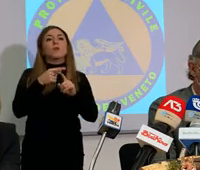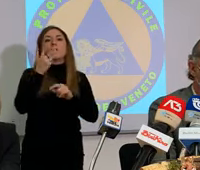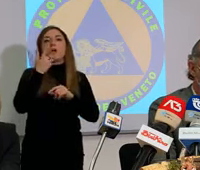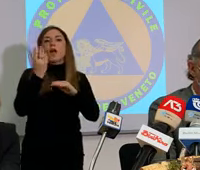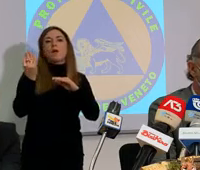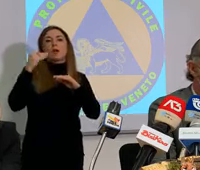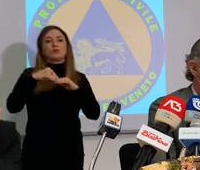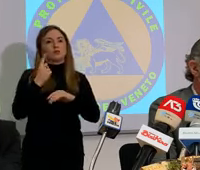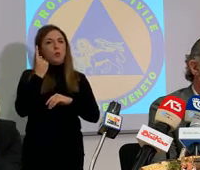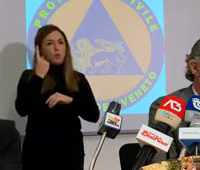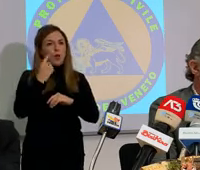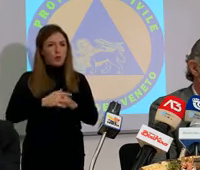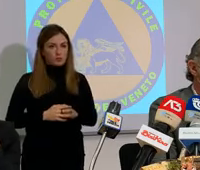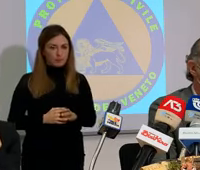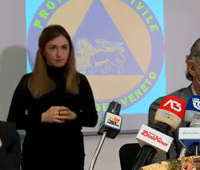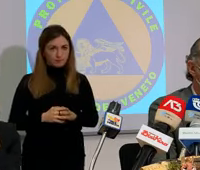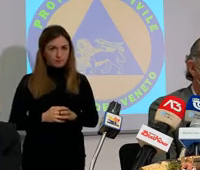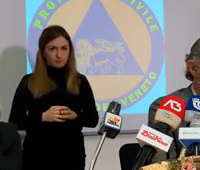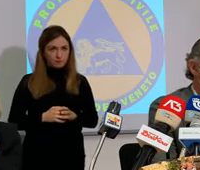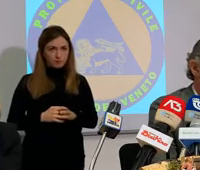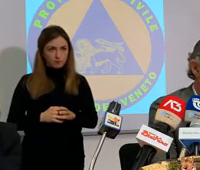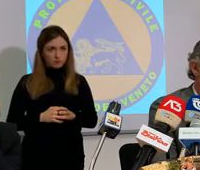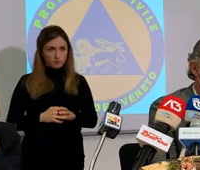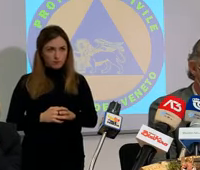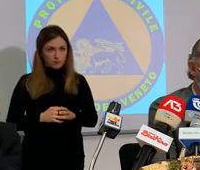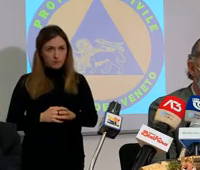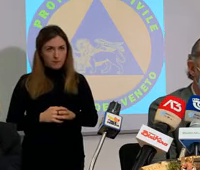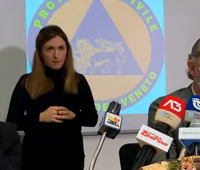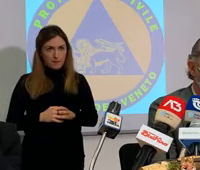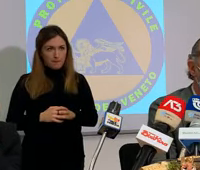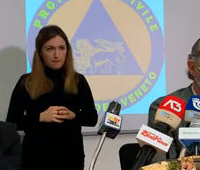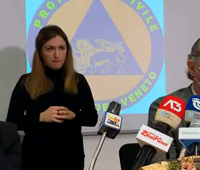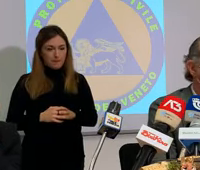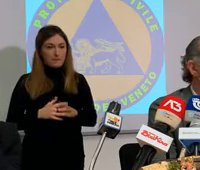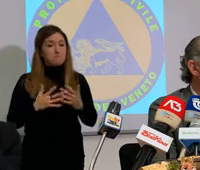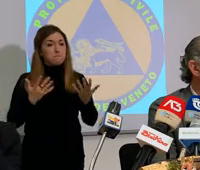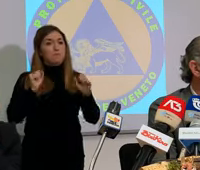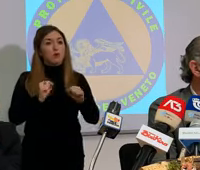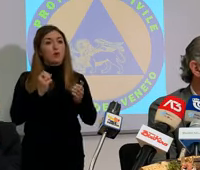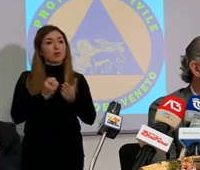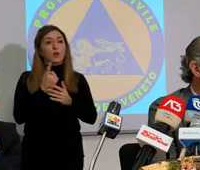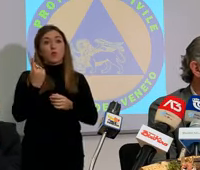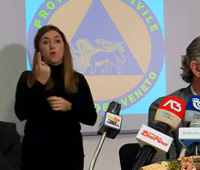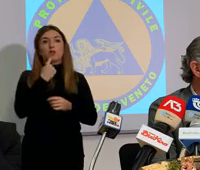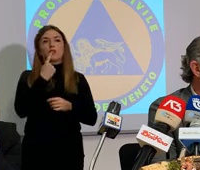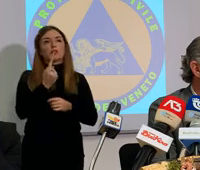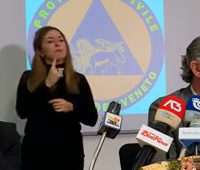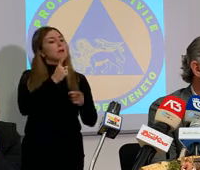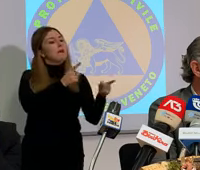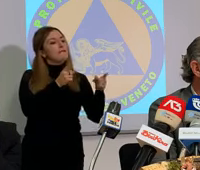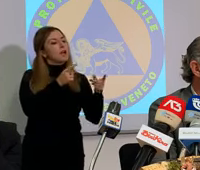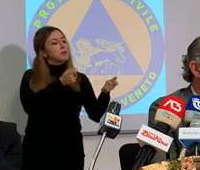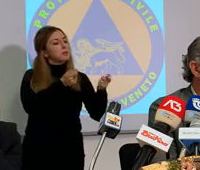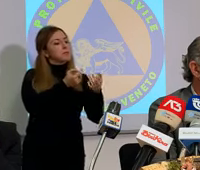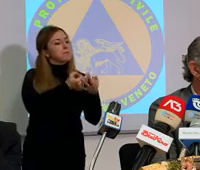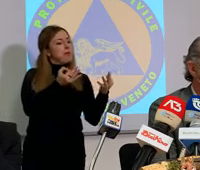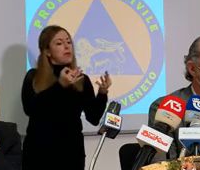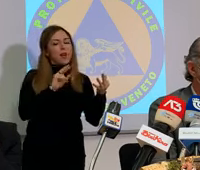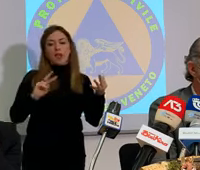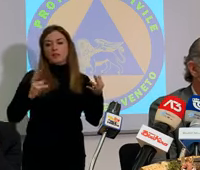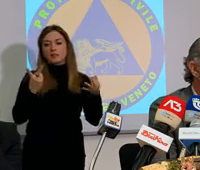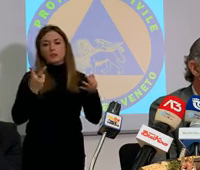qualche volta appunto immagino che qualcuno dica no perché capita anche che lo sentiamo dire no la prima fase è stata gestita bene la seconda fase sta